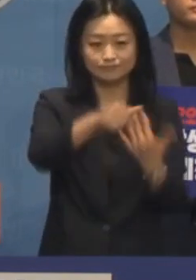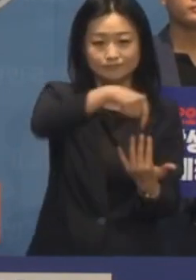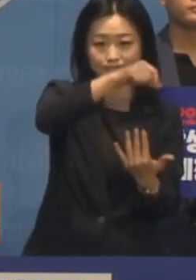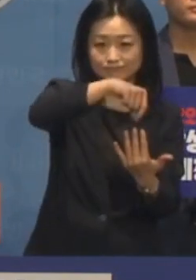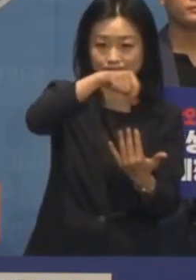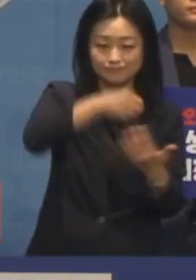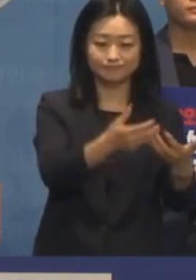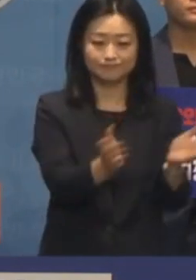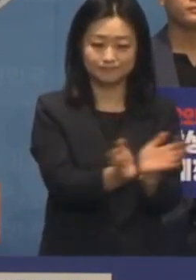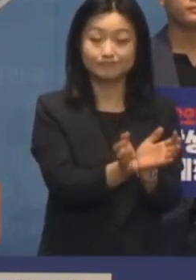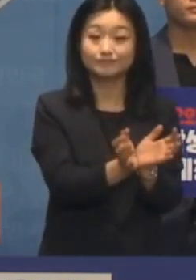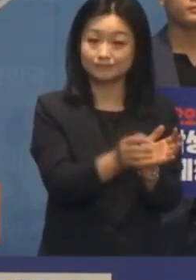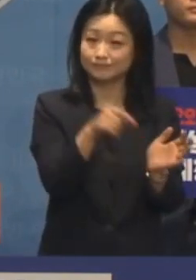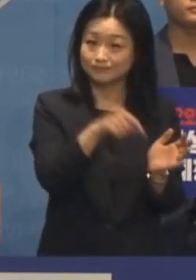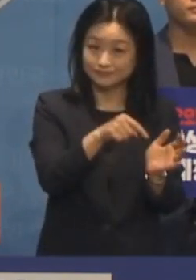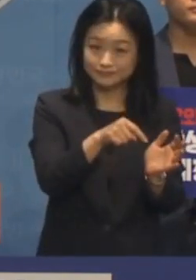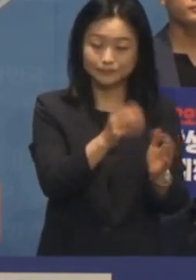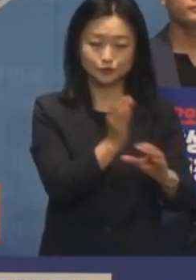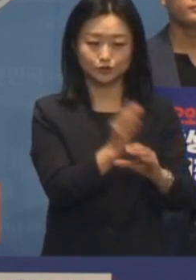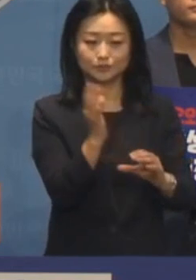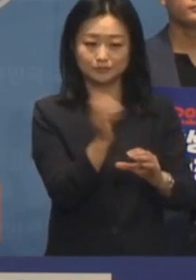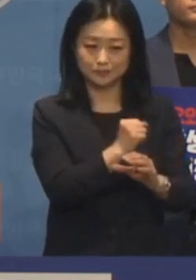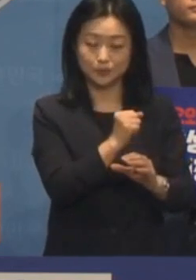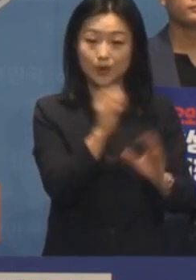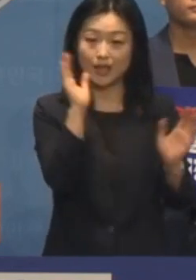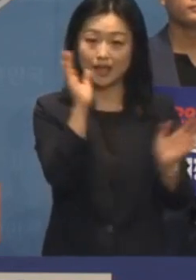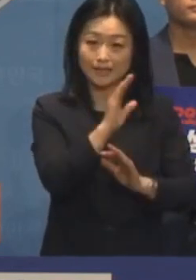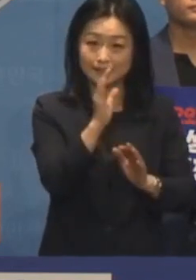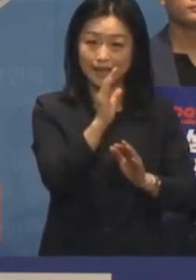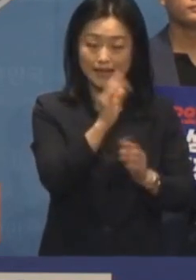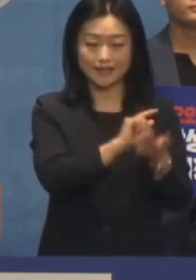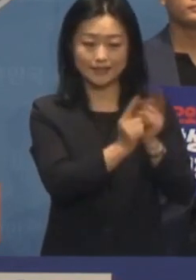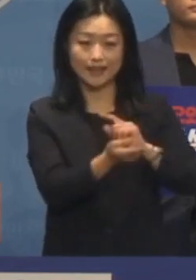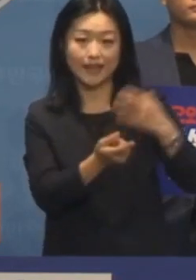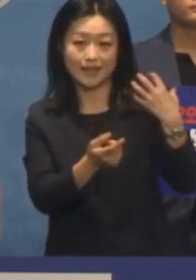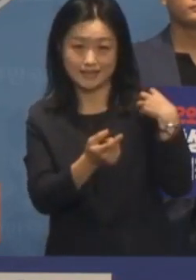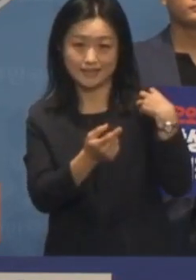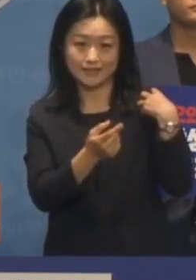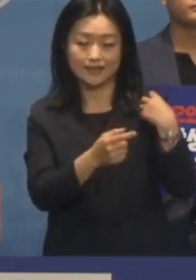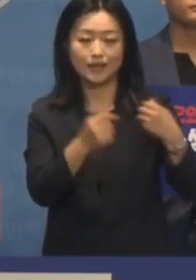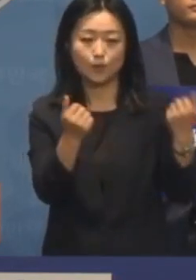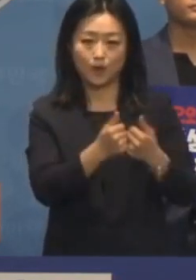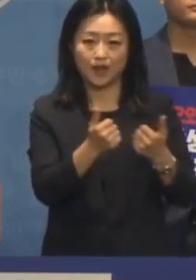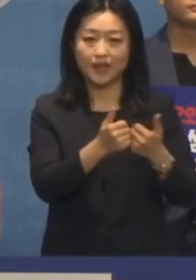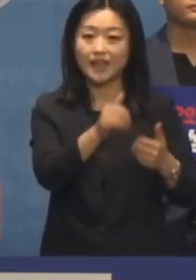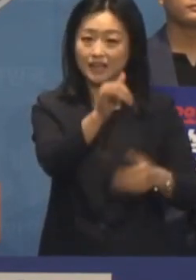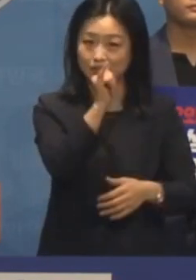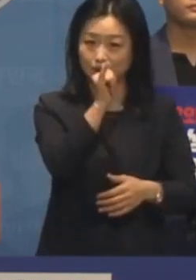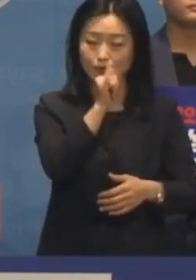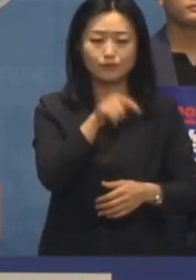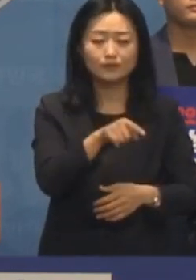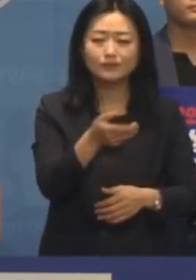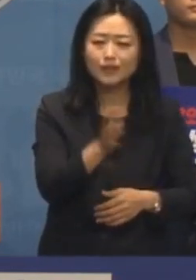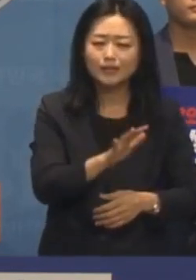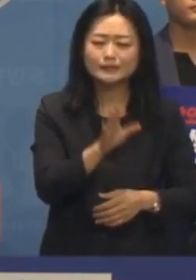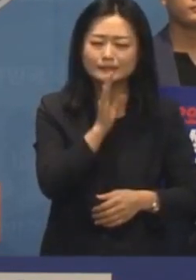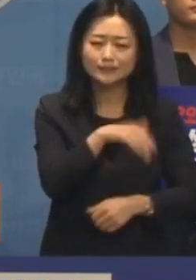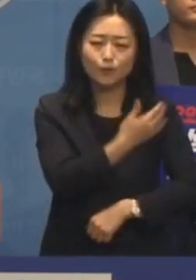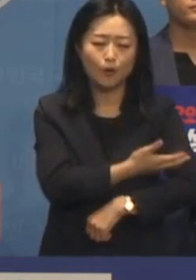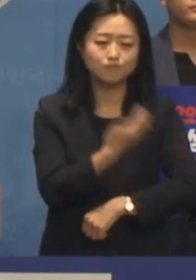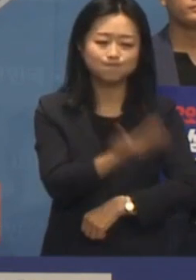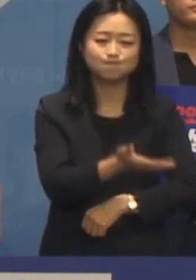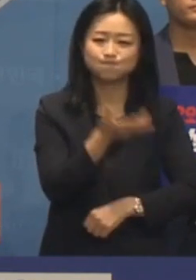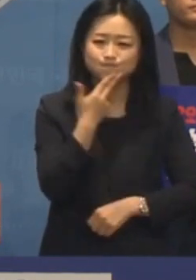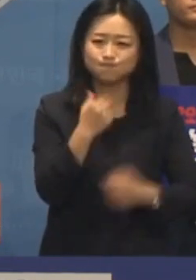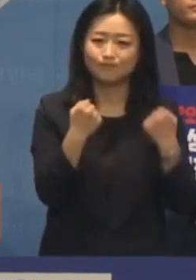대표단을 선임하고 그들을 주로 이뤄 학생들을 대의하는 학생회가 있지만 그 이름과 명색이 무색하게 학생회의